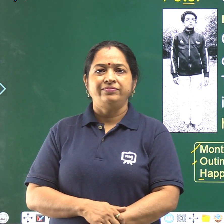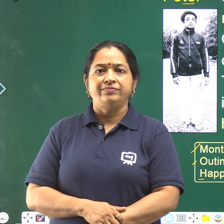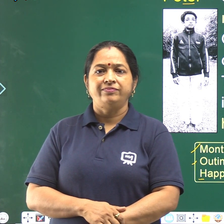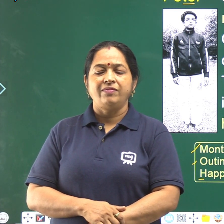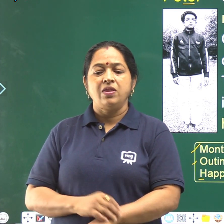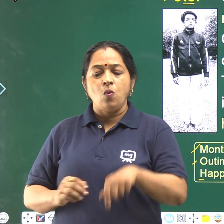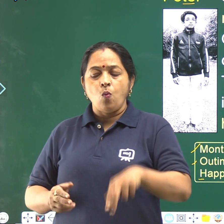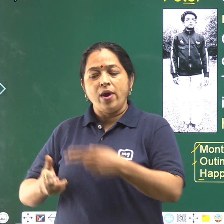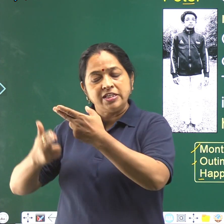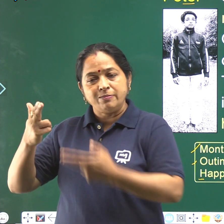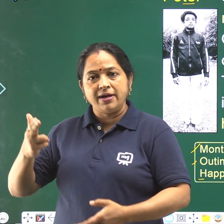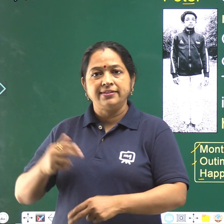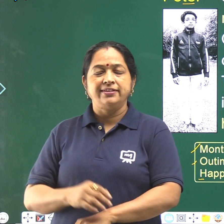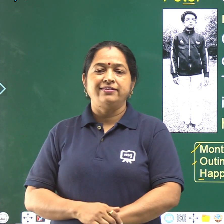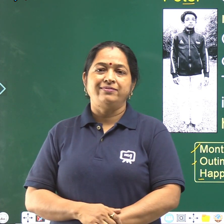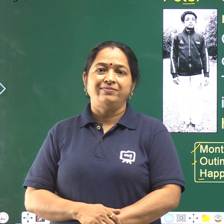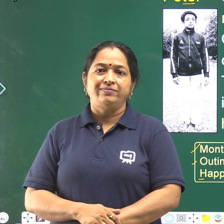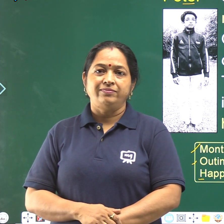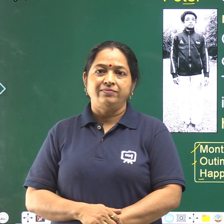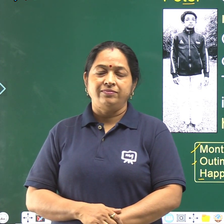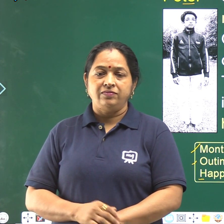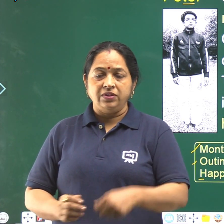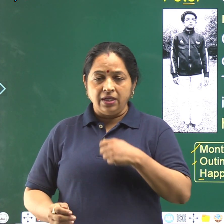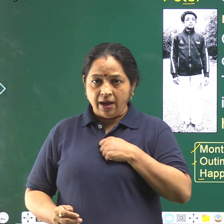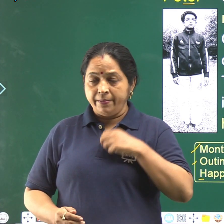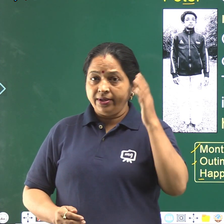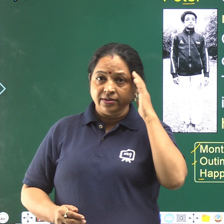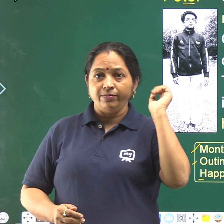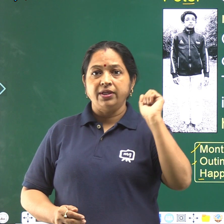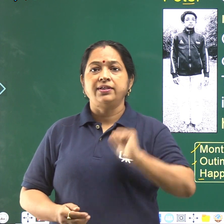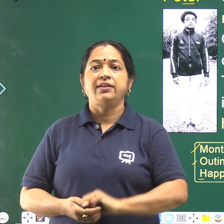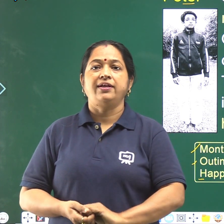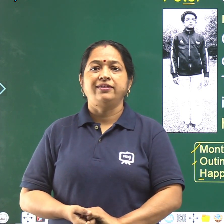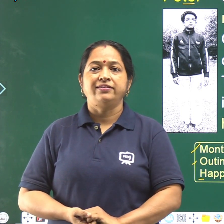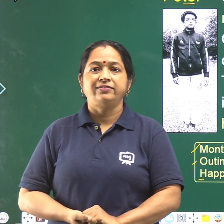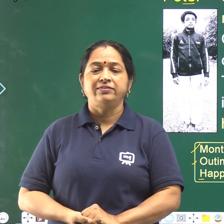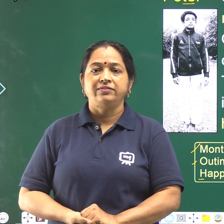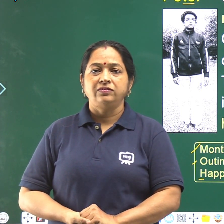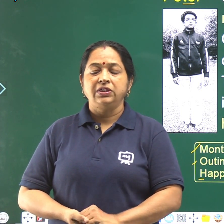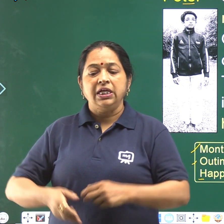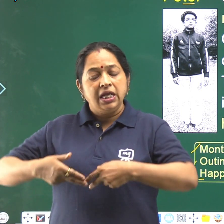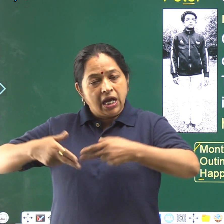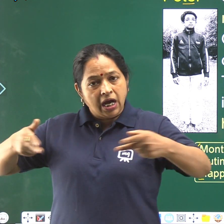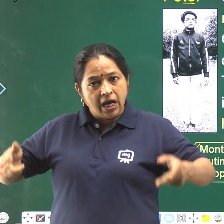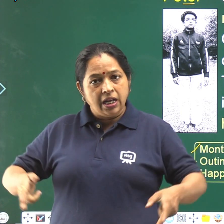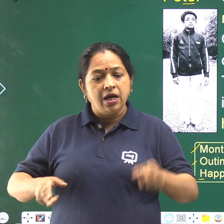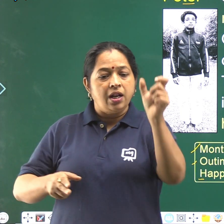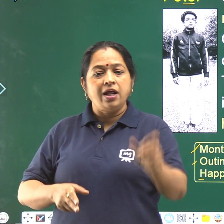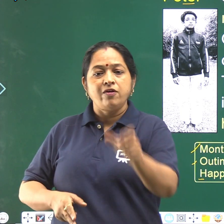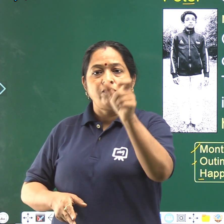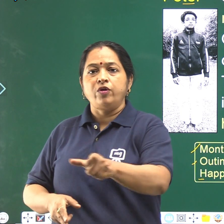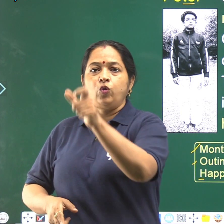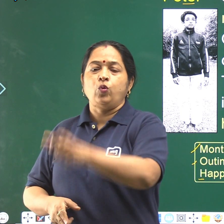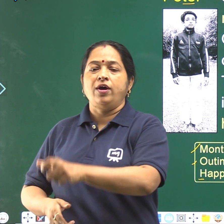वह इस पाठ से हमें समझाना चाहता है कि अलग अलग व्यक्तियों का